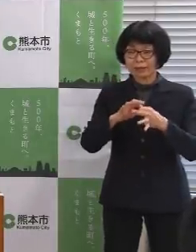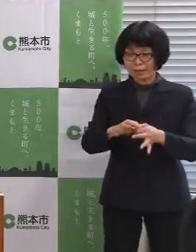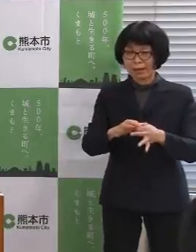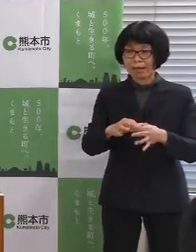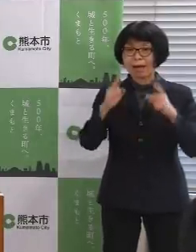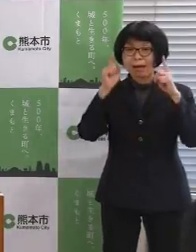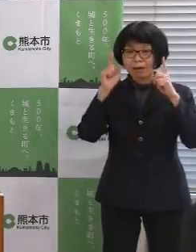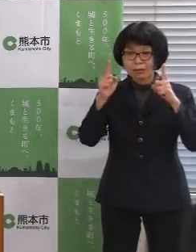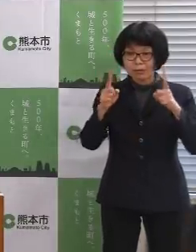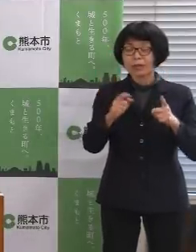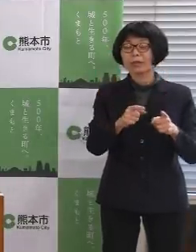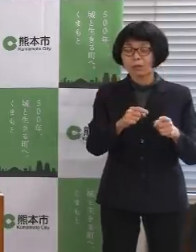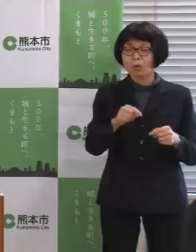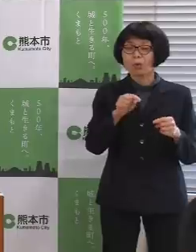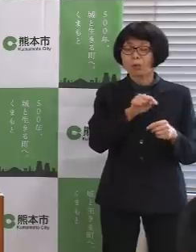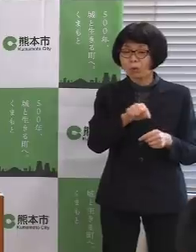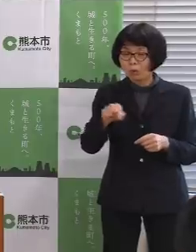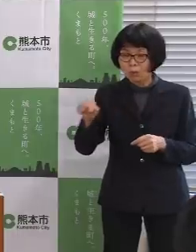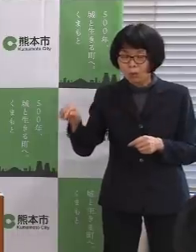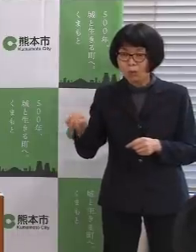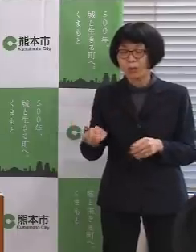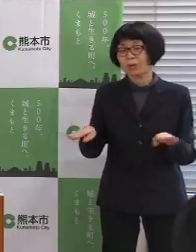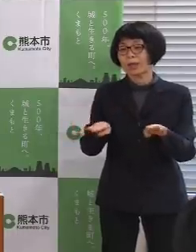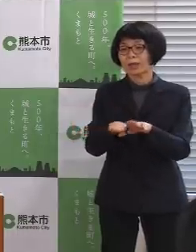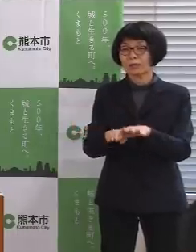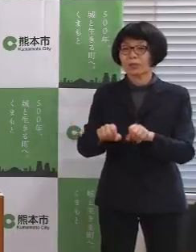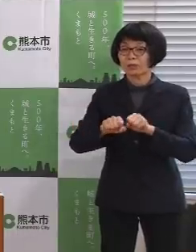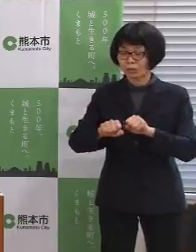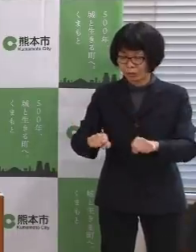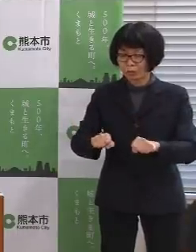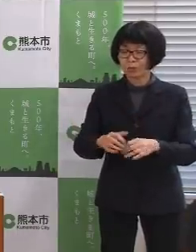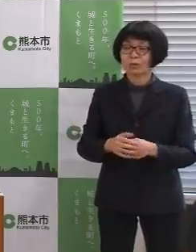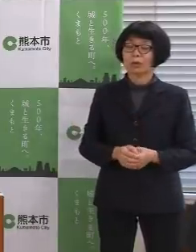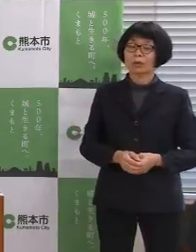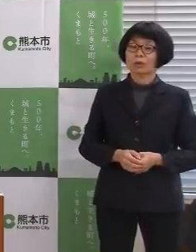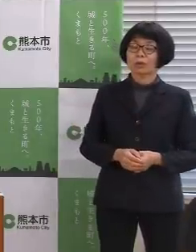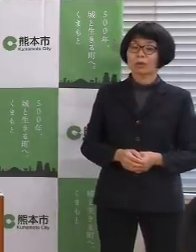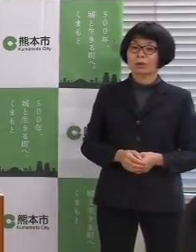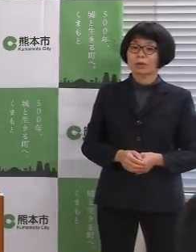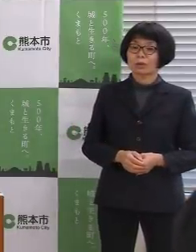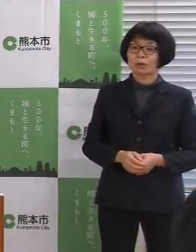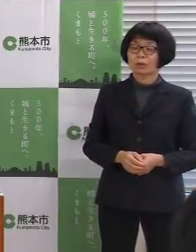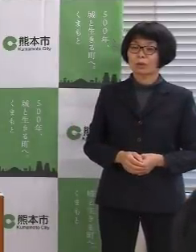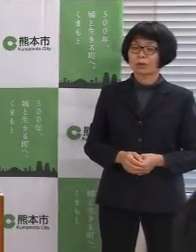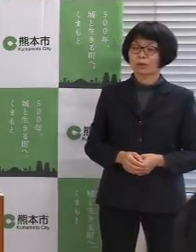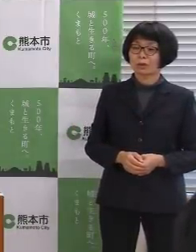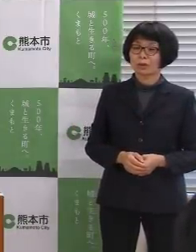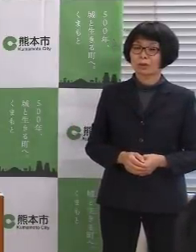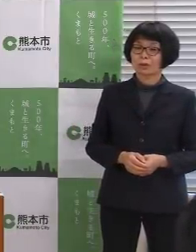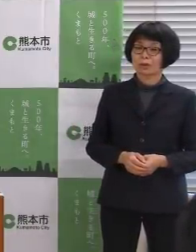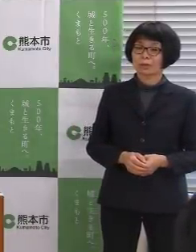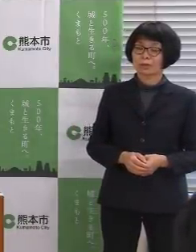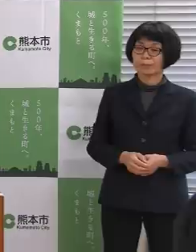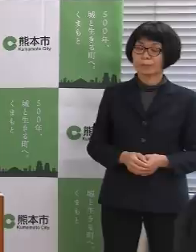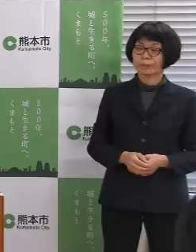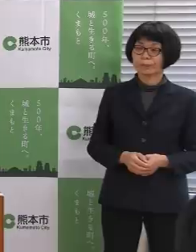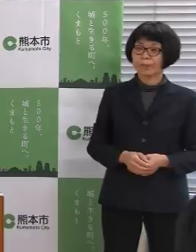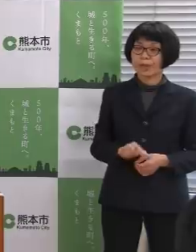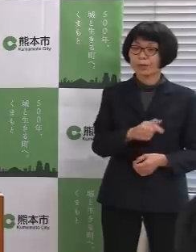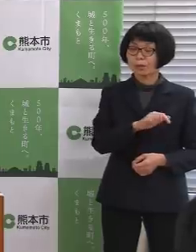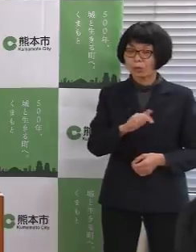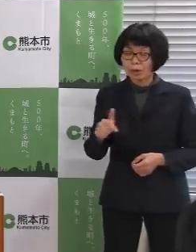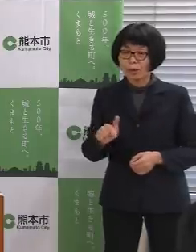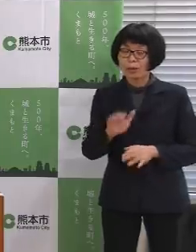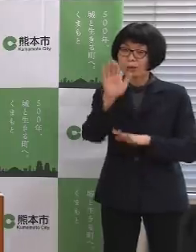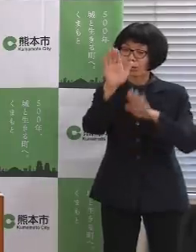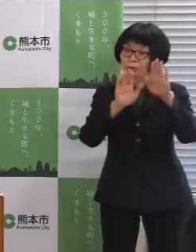行うということでございます。でやはり実際にですね、これまでのいろいろな状況